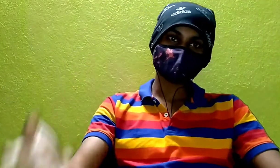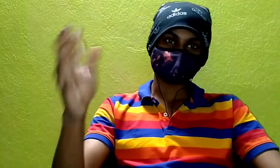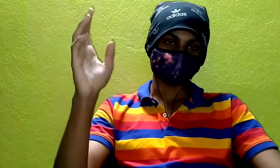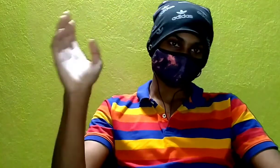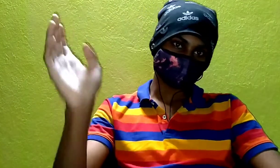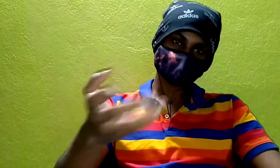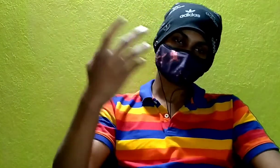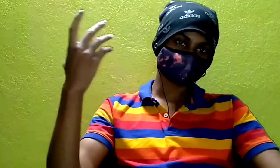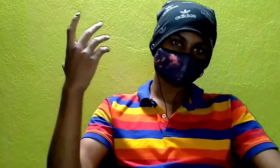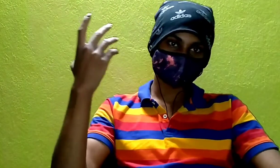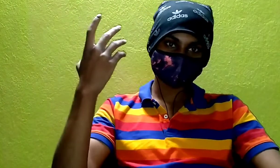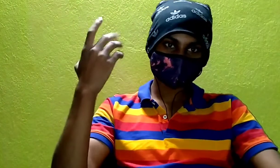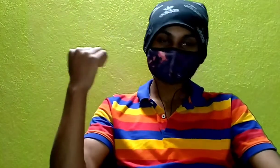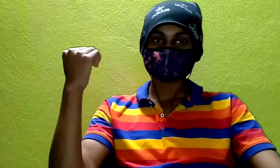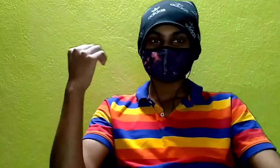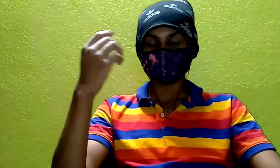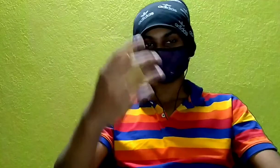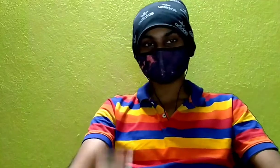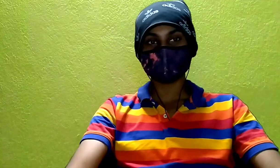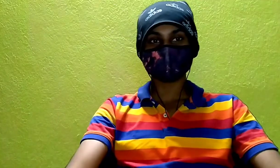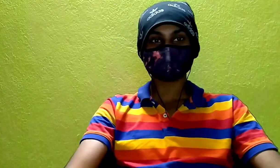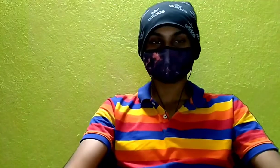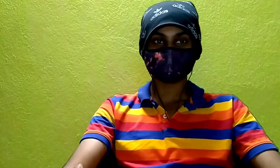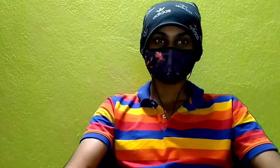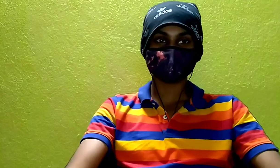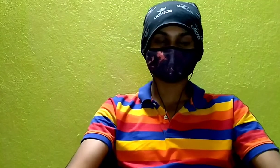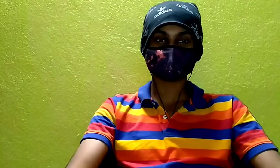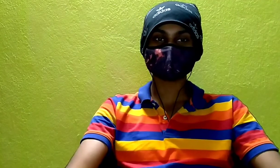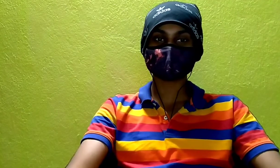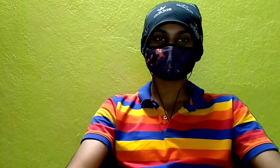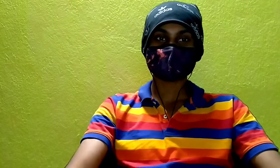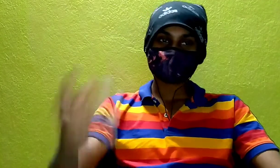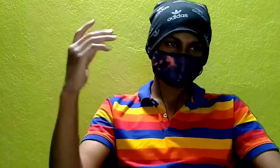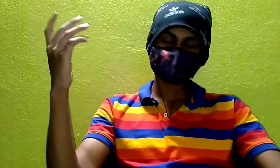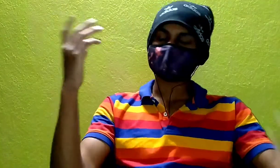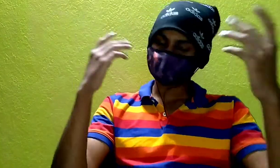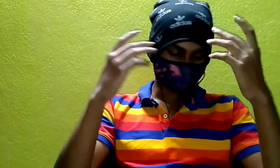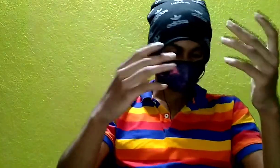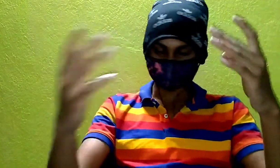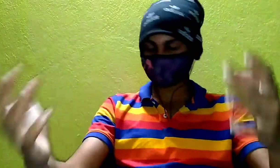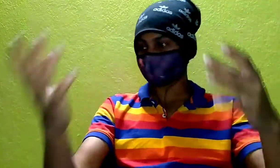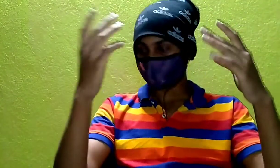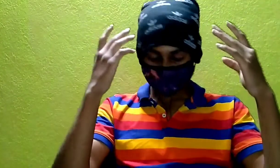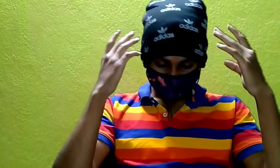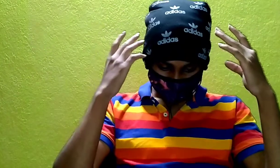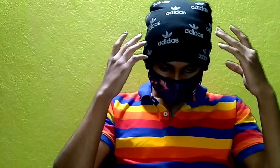आज तेजी से ग्रो हो जाता है सुबह तक यह सफेद होना शुरू हो सकता है 1971 यह युद्ध होता